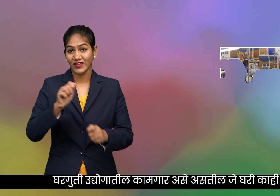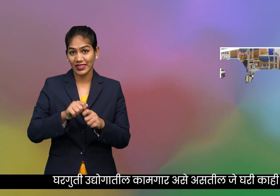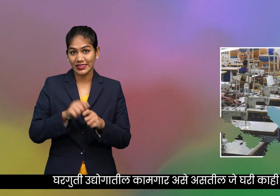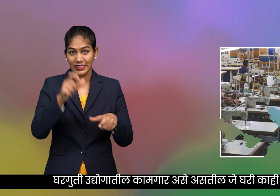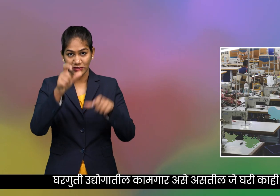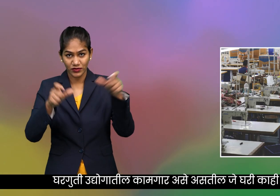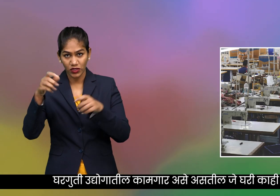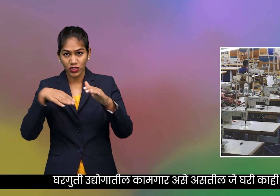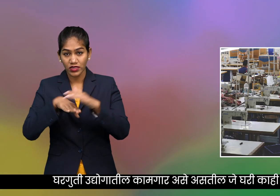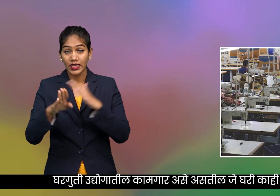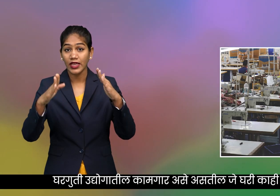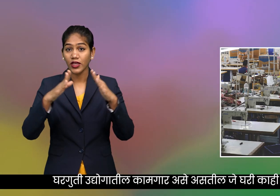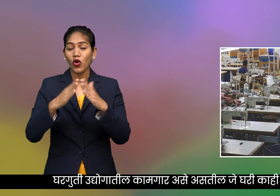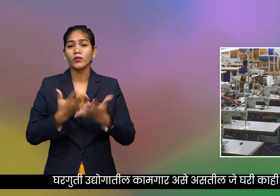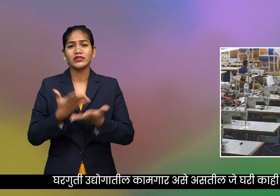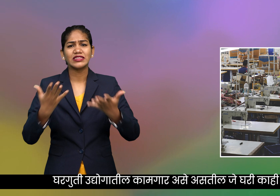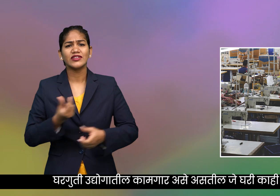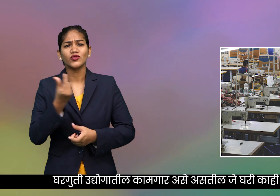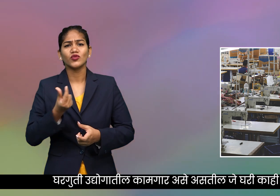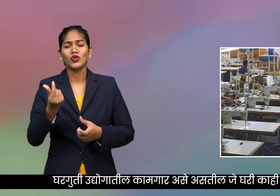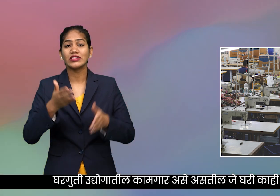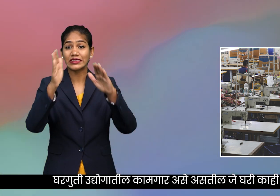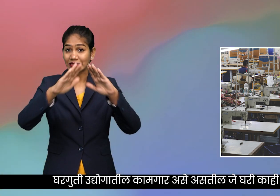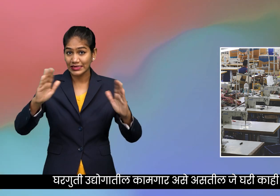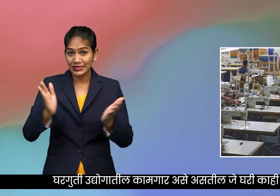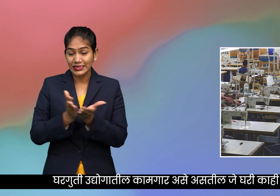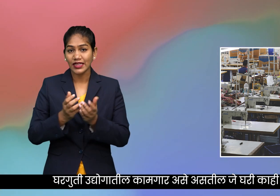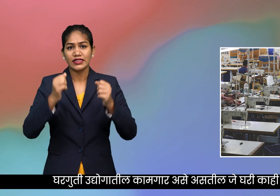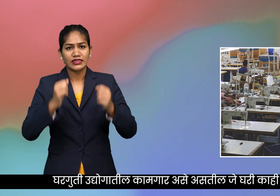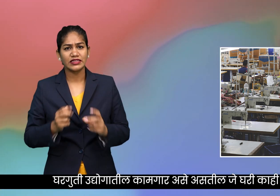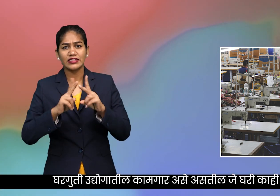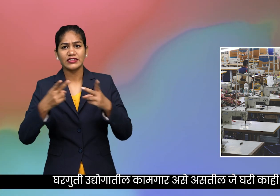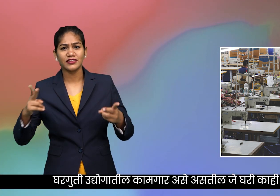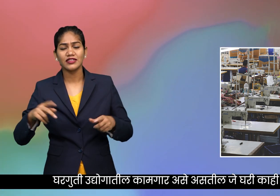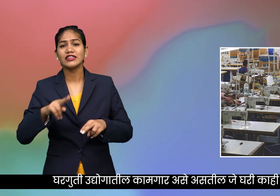घरगुती उद्योगातील कामगार असे असतील जे घरी काही उत्पादनं तयार करतात